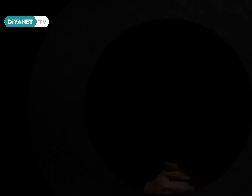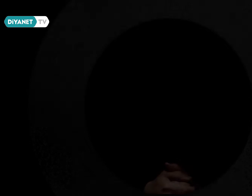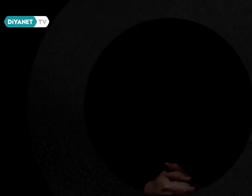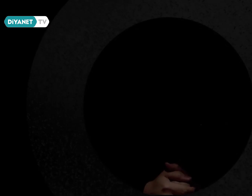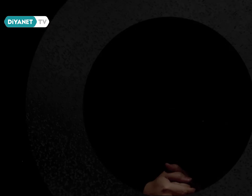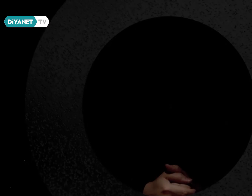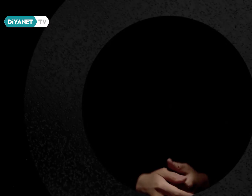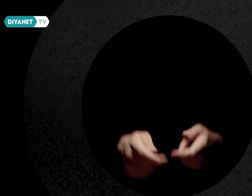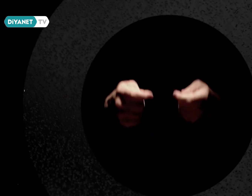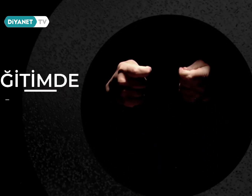bu